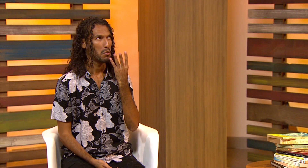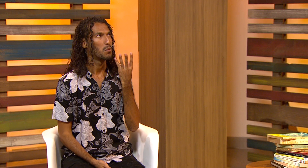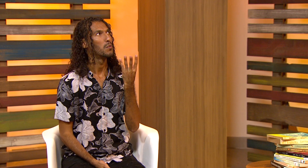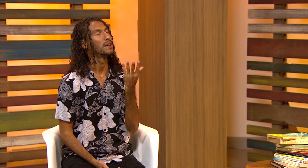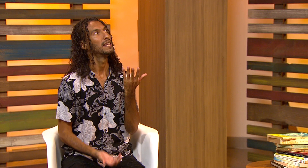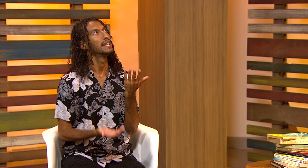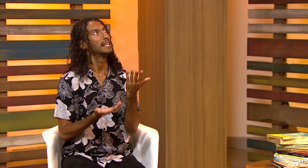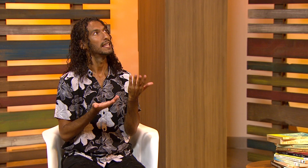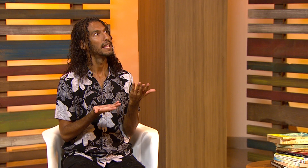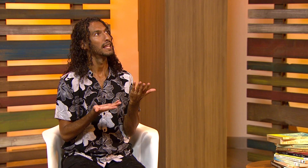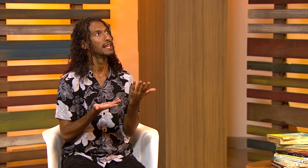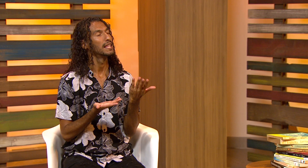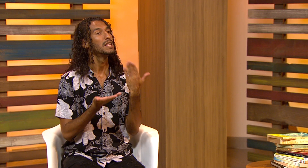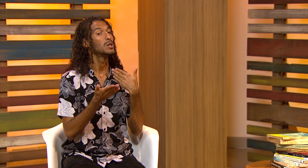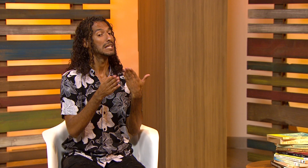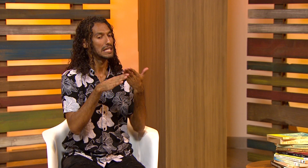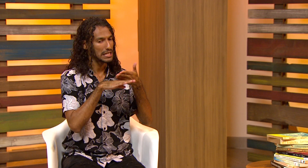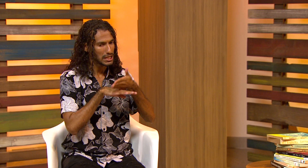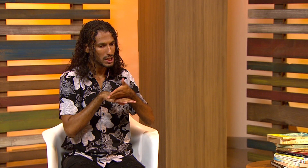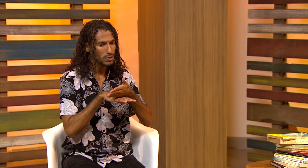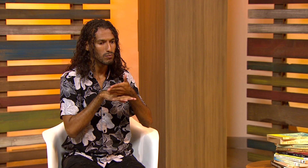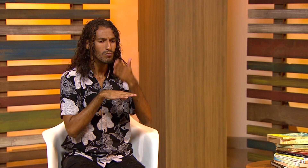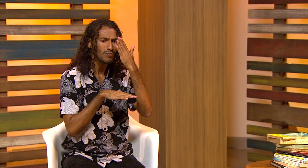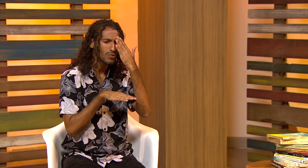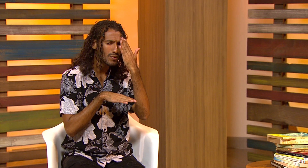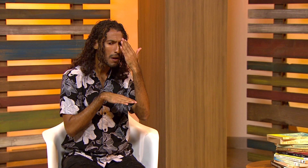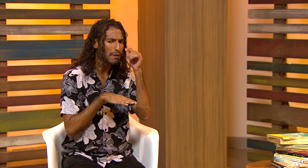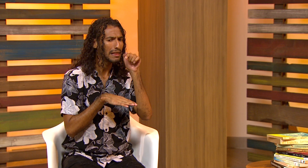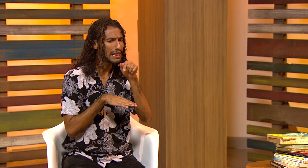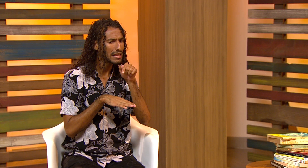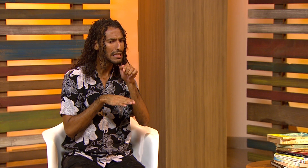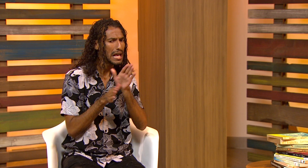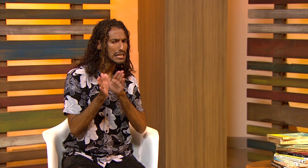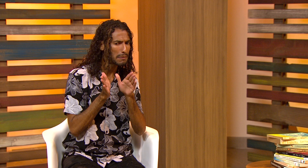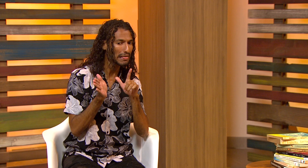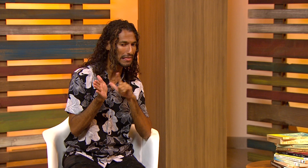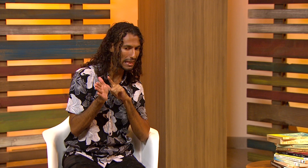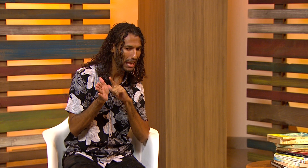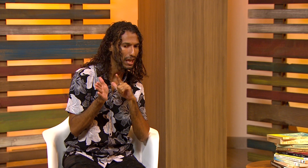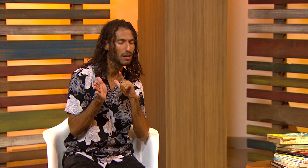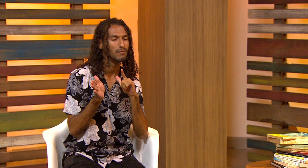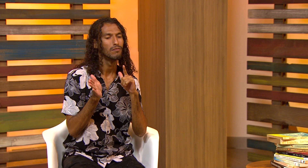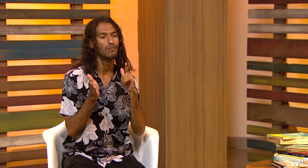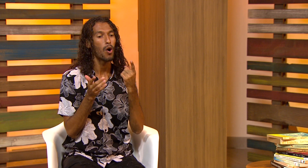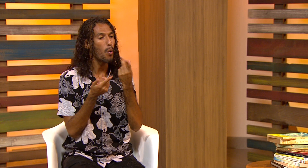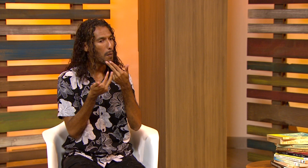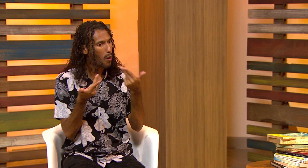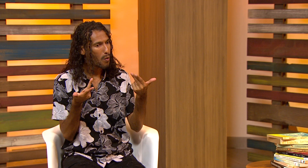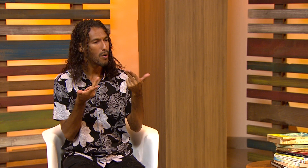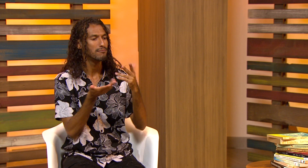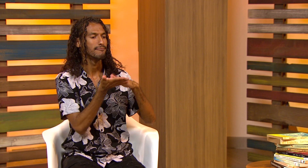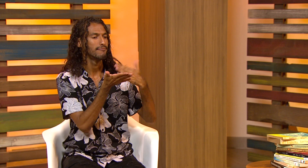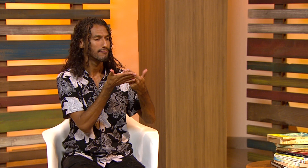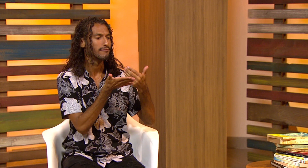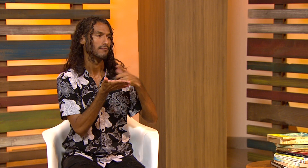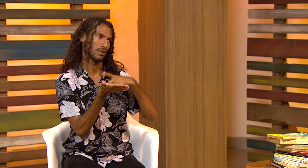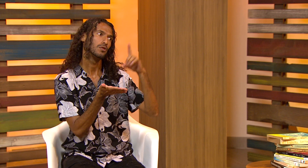É uma boa pergunta. No começo, eu indagava se tinha acessibilidade em Libras para mim, se teria intérprete